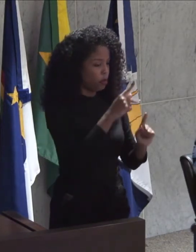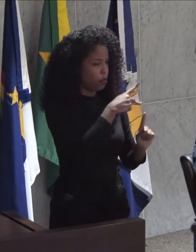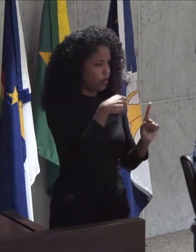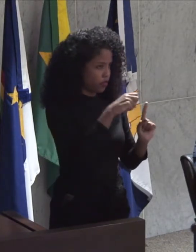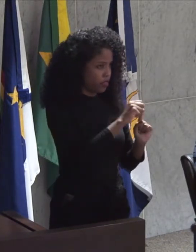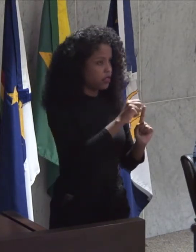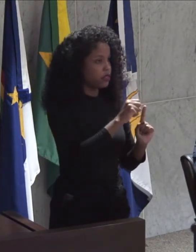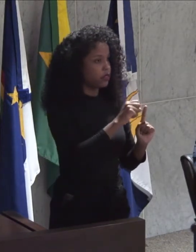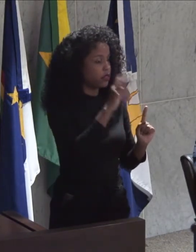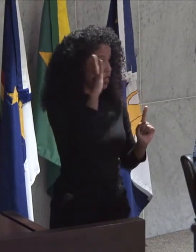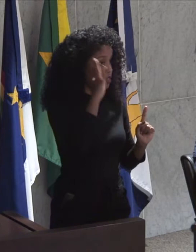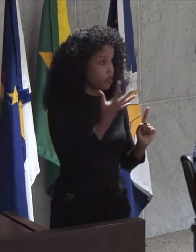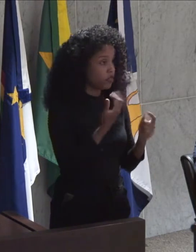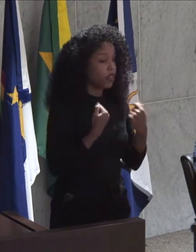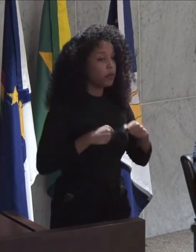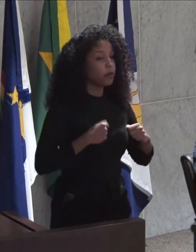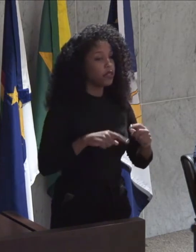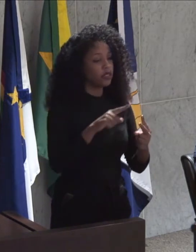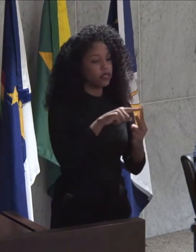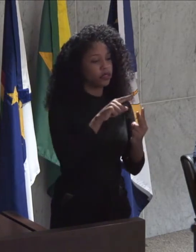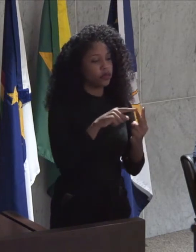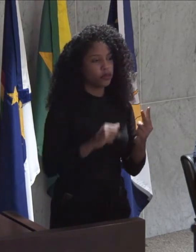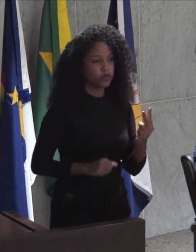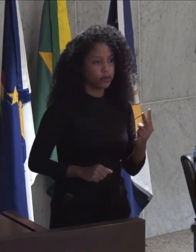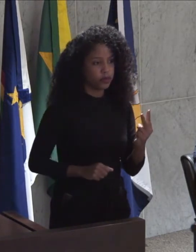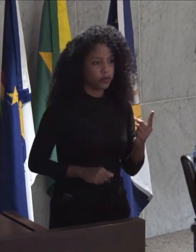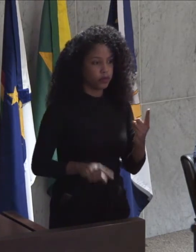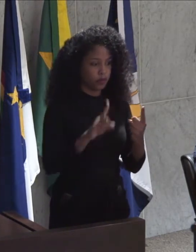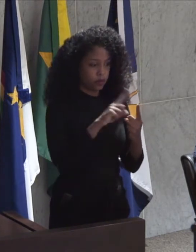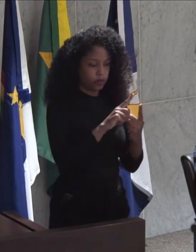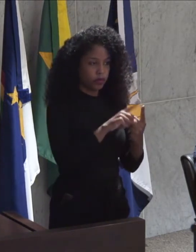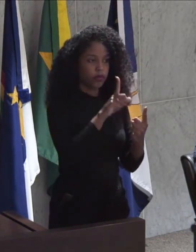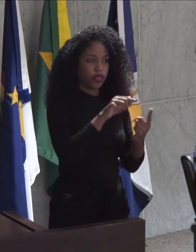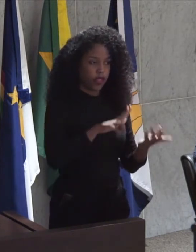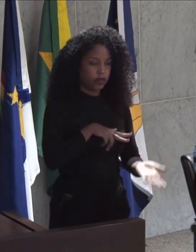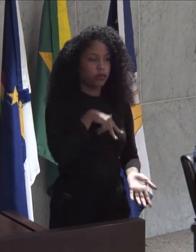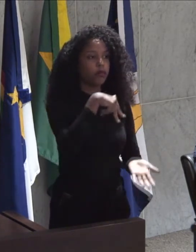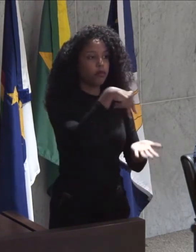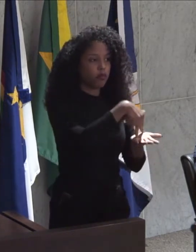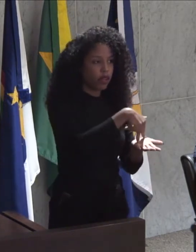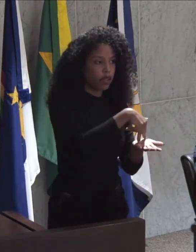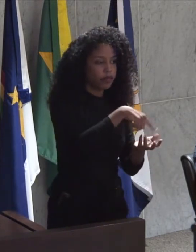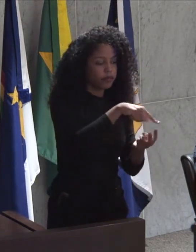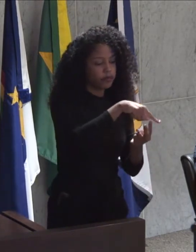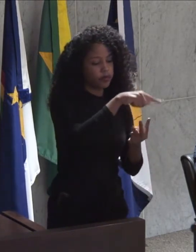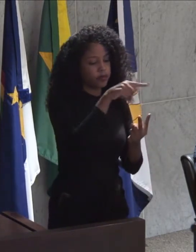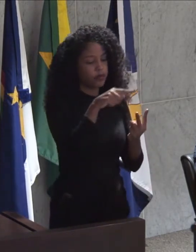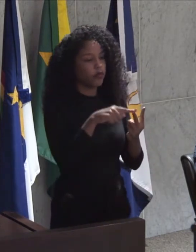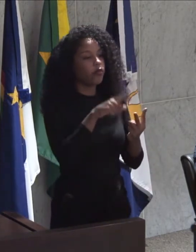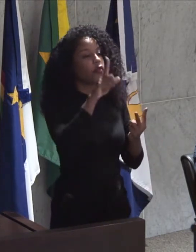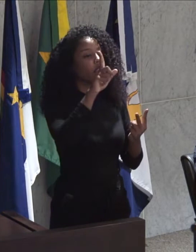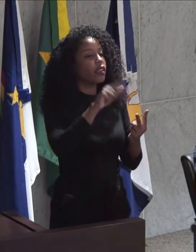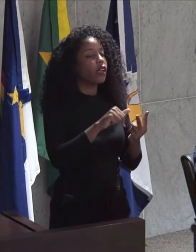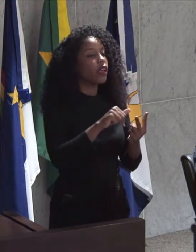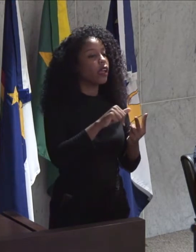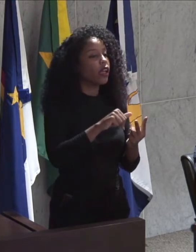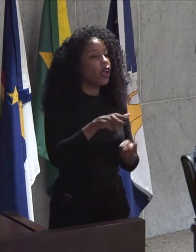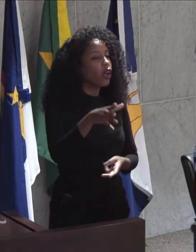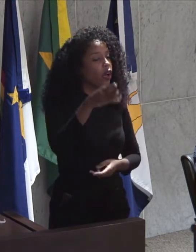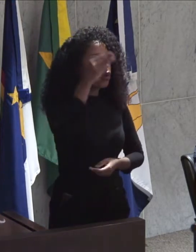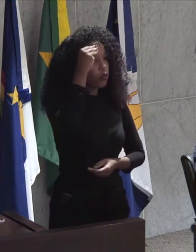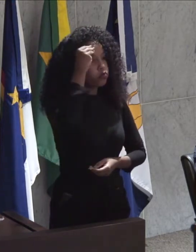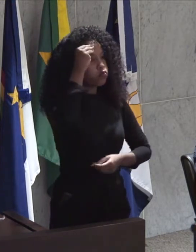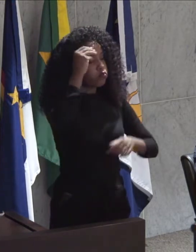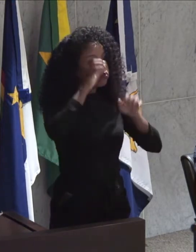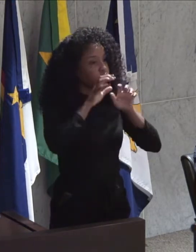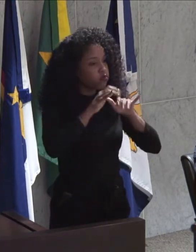que haver dois movimentos. É o movimento de resistência, mas é o movimento de conscientização para que no